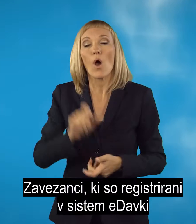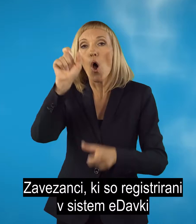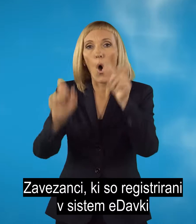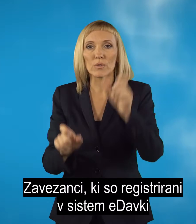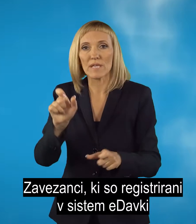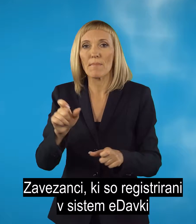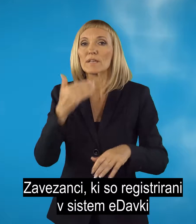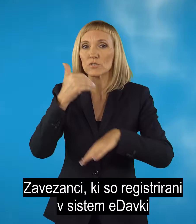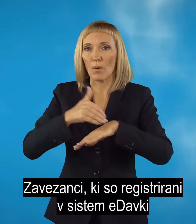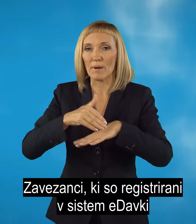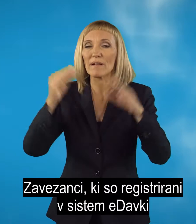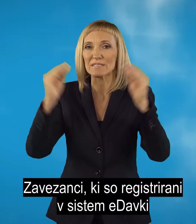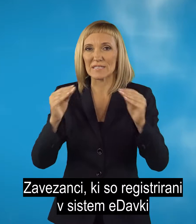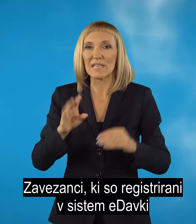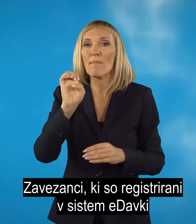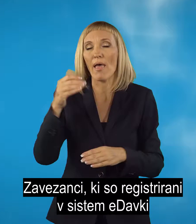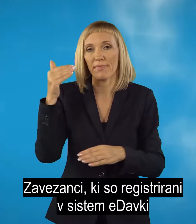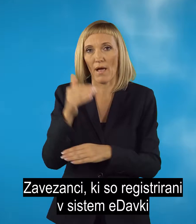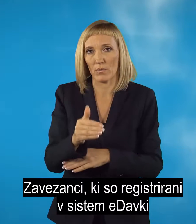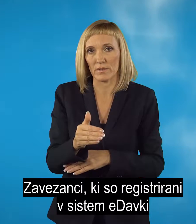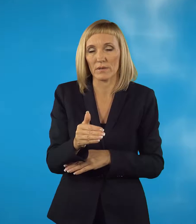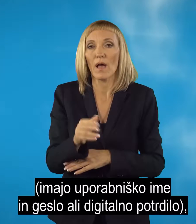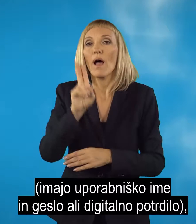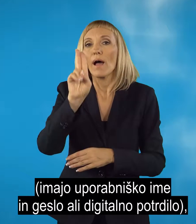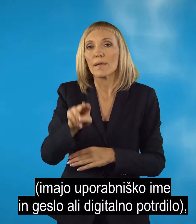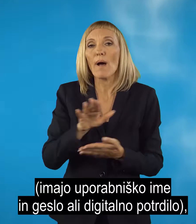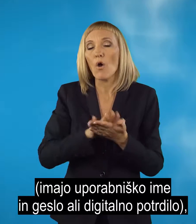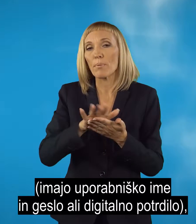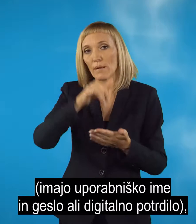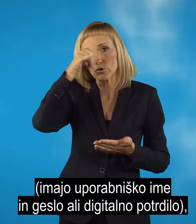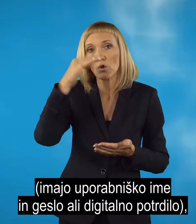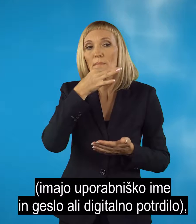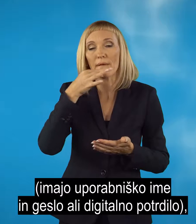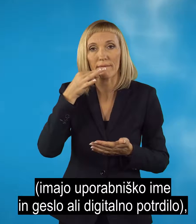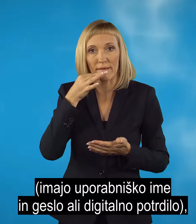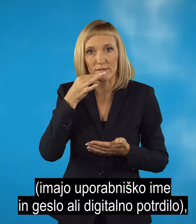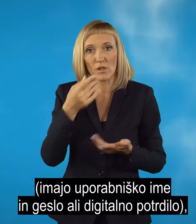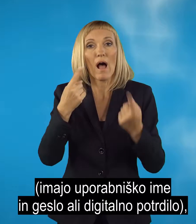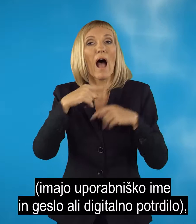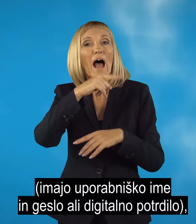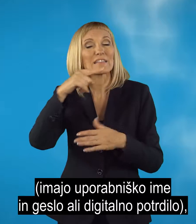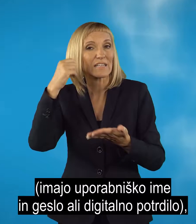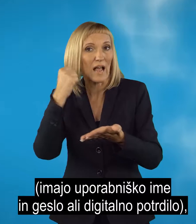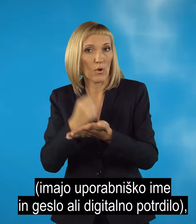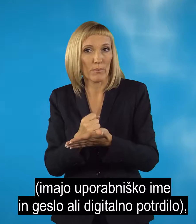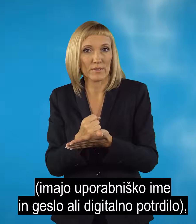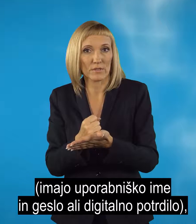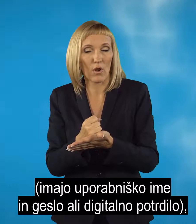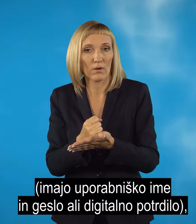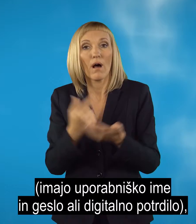Zavezanci, ki so registrirani v sistem e-davki, imajo uporabniško ime in geslo ali digitalno potrdilo,